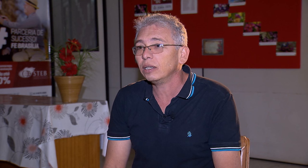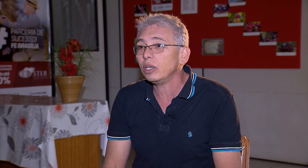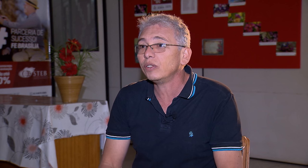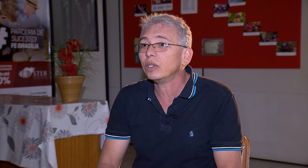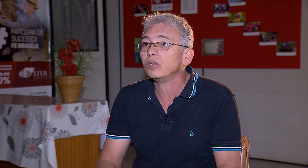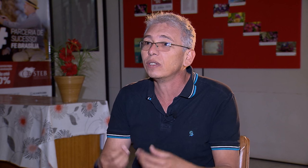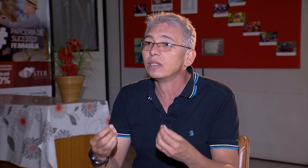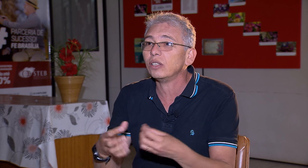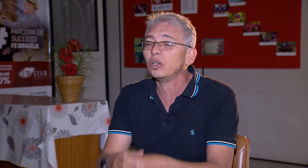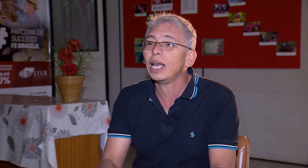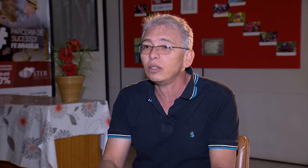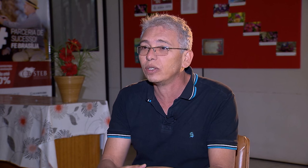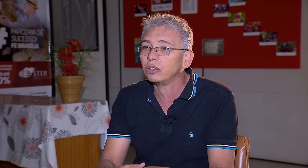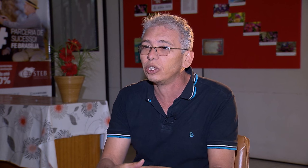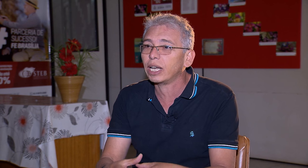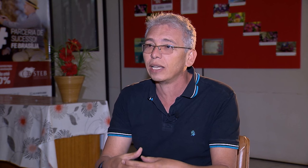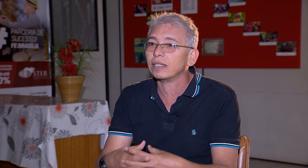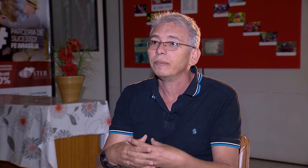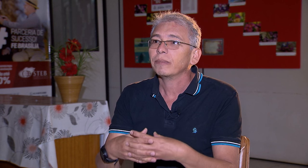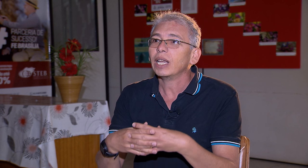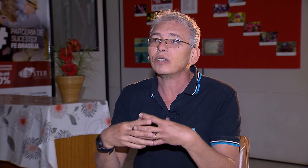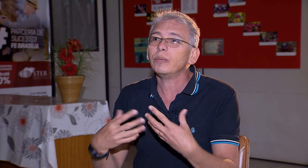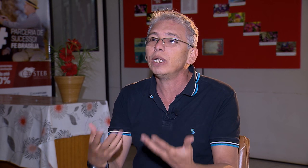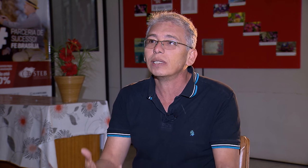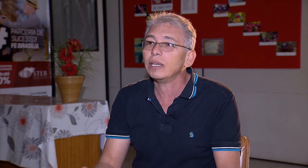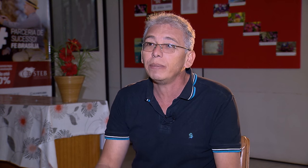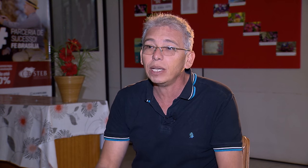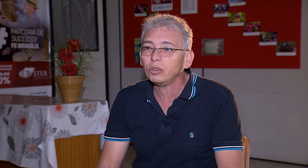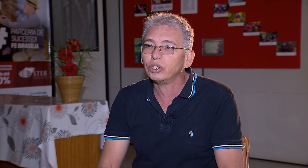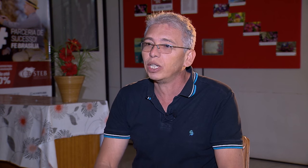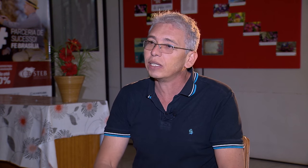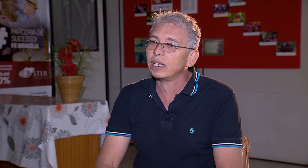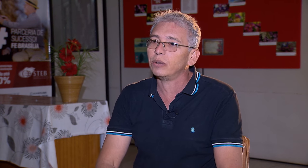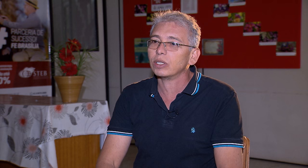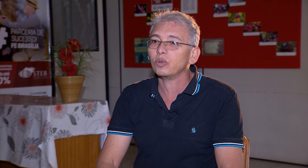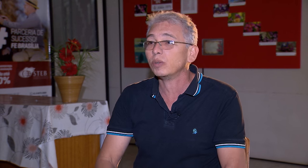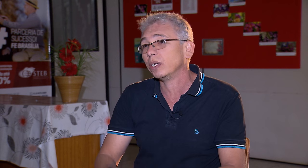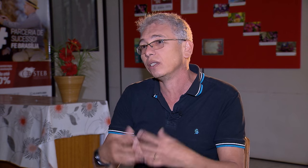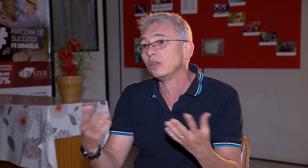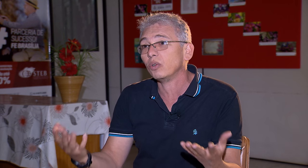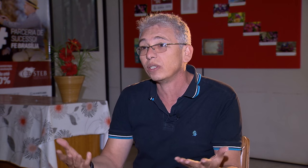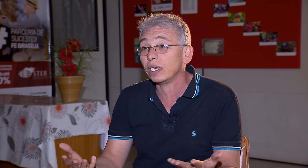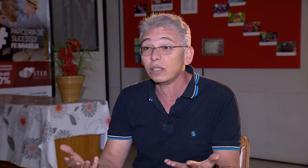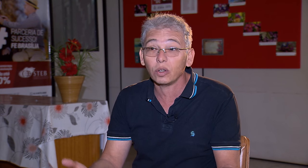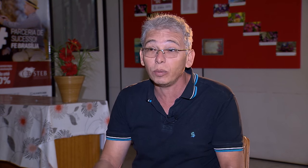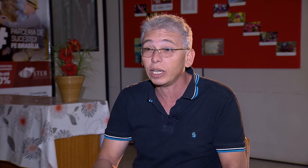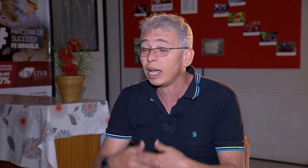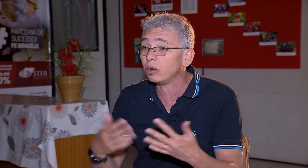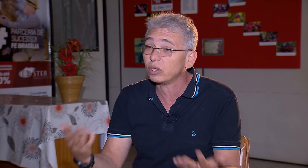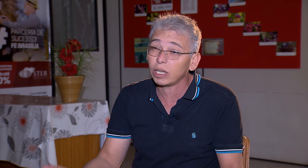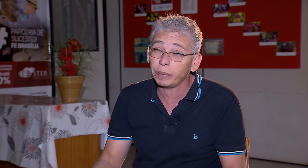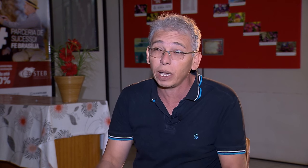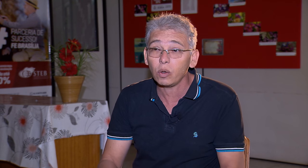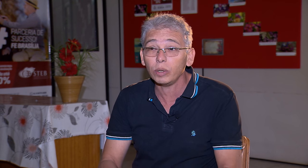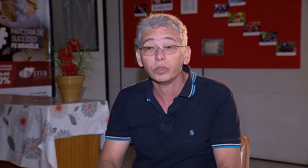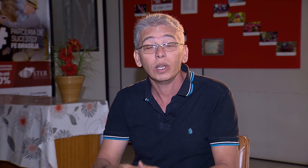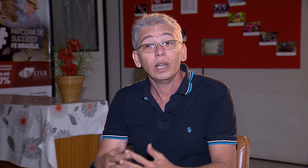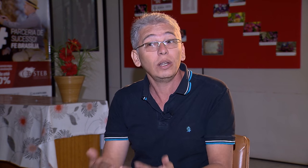eles ficam isolados dentro de casa. As famílias têm medo de que eles saiam às ruas, porque eles não conseguem se comunicar, não conseguem pegar ônibus, não